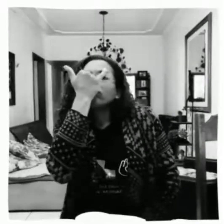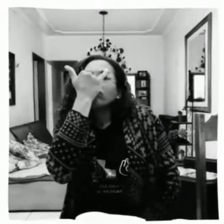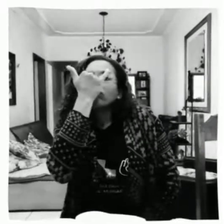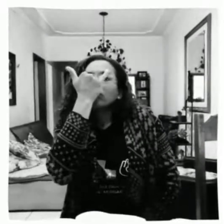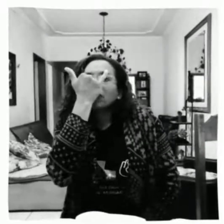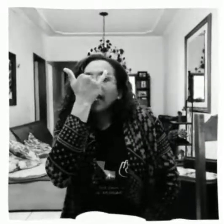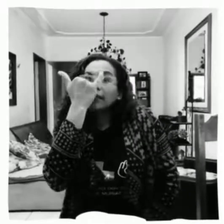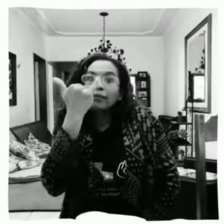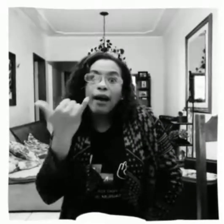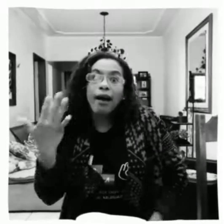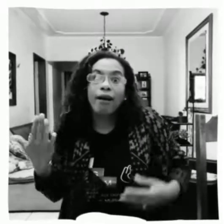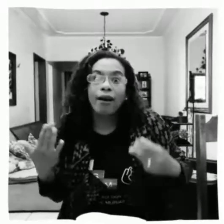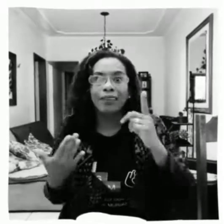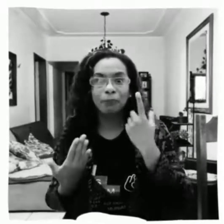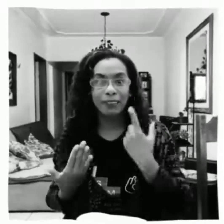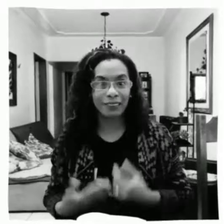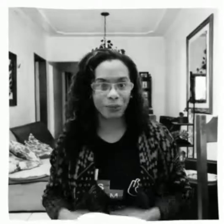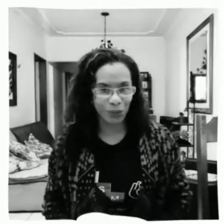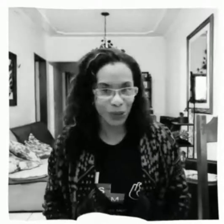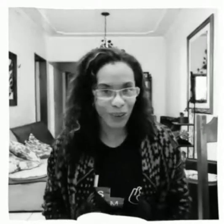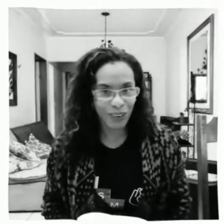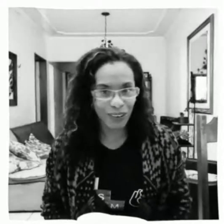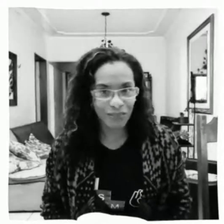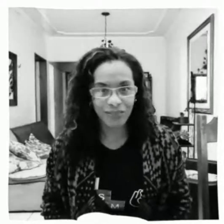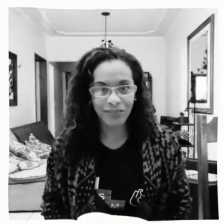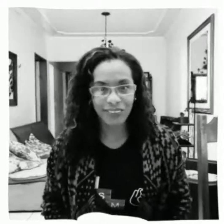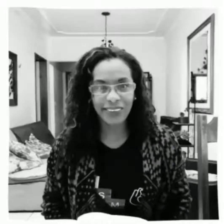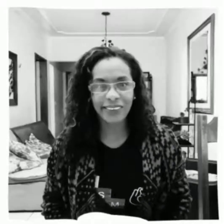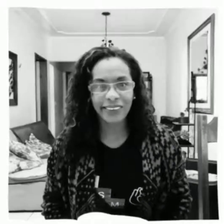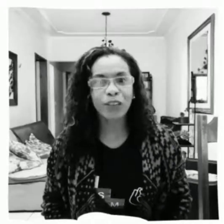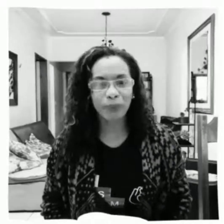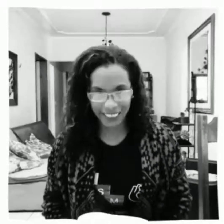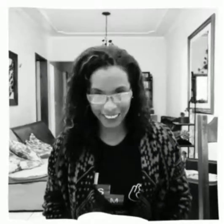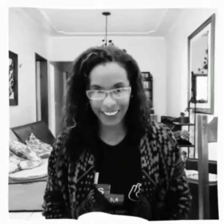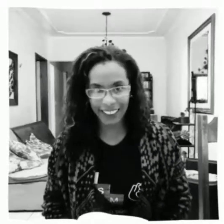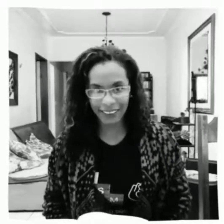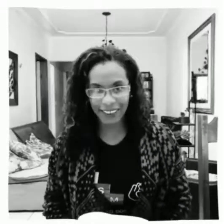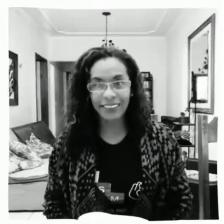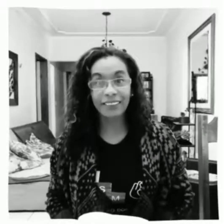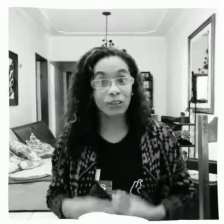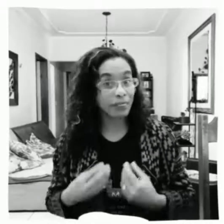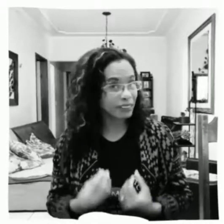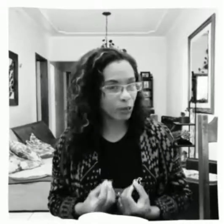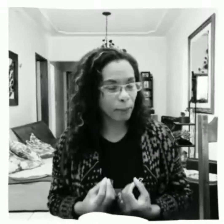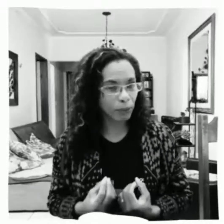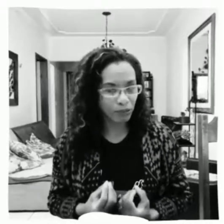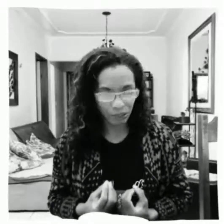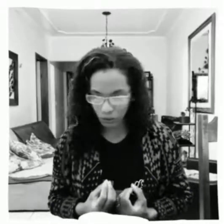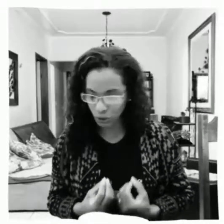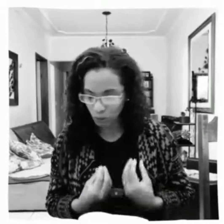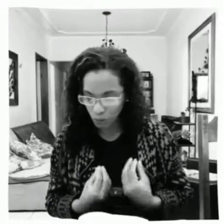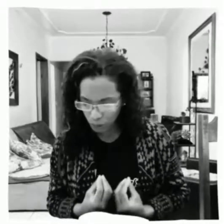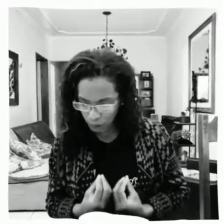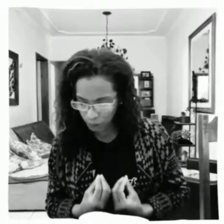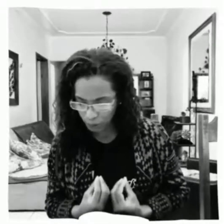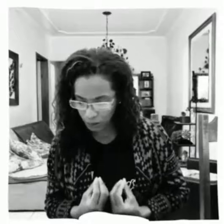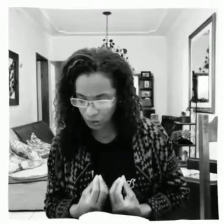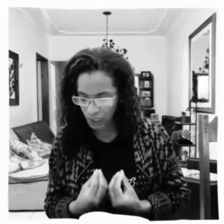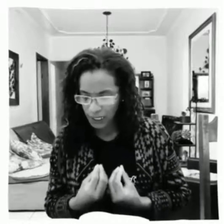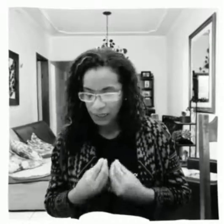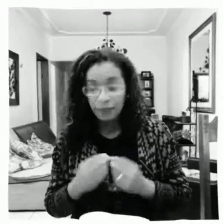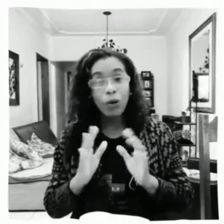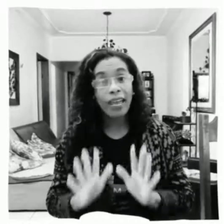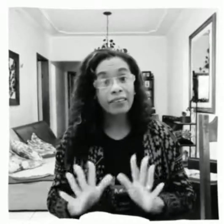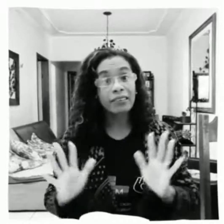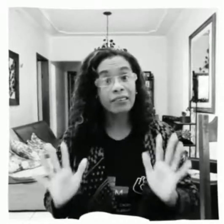Nossa, que azar, expressão mudou. Deu para entender? Então, a expressão é importante, muito